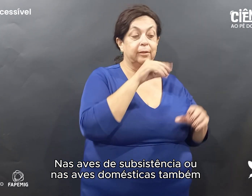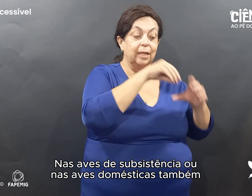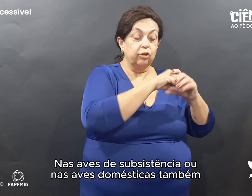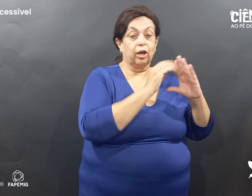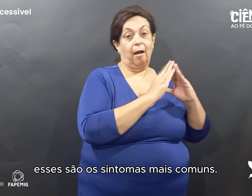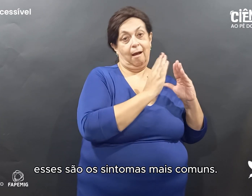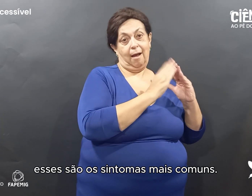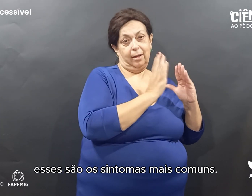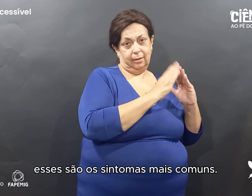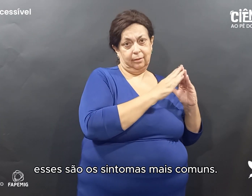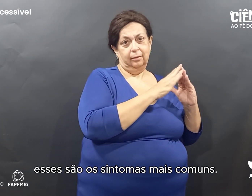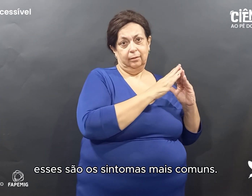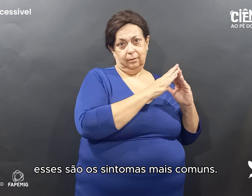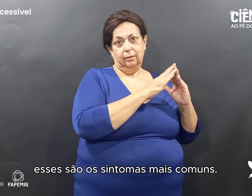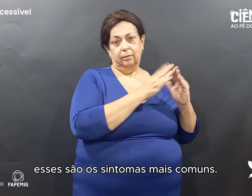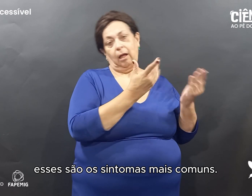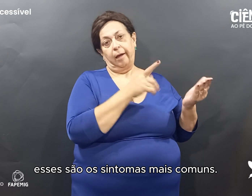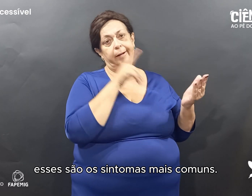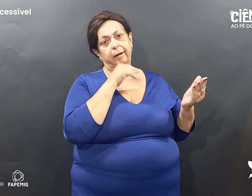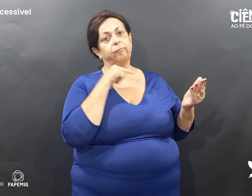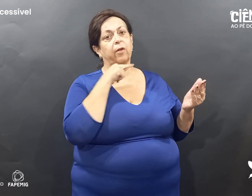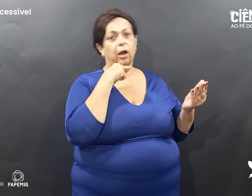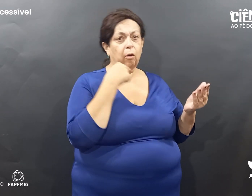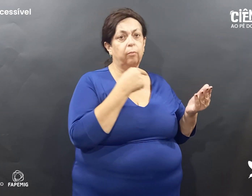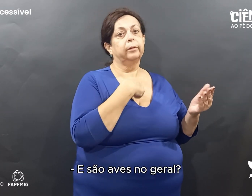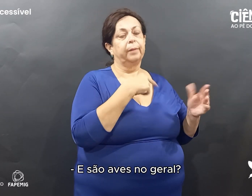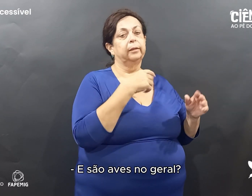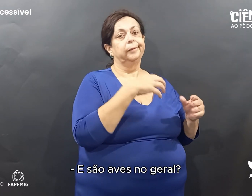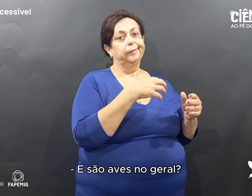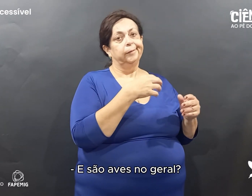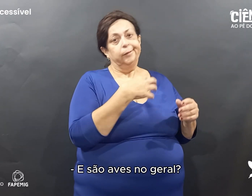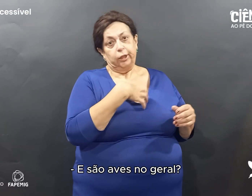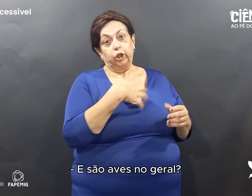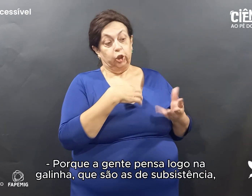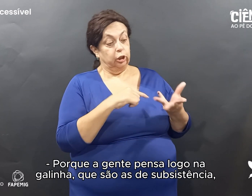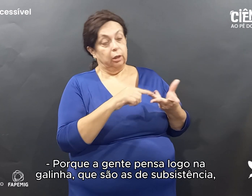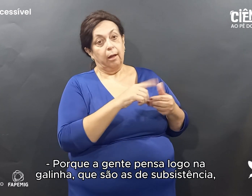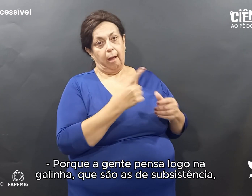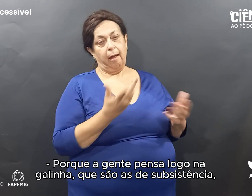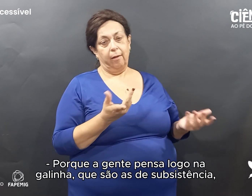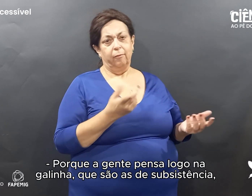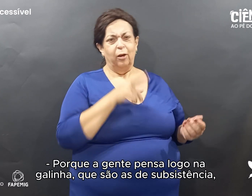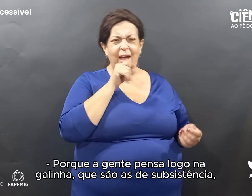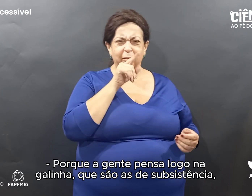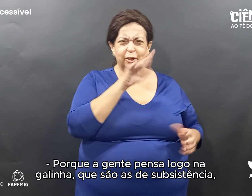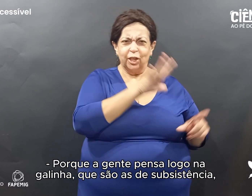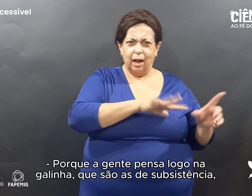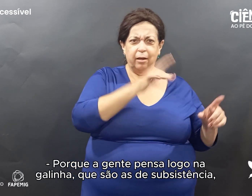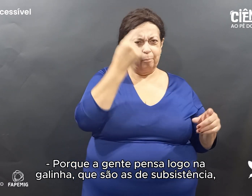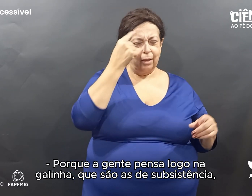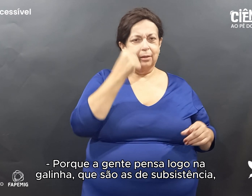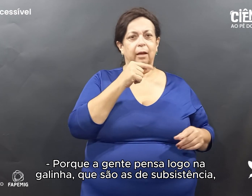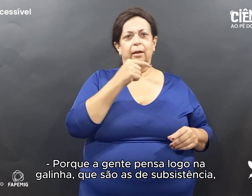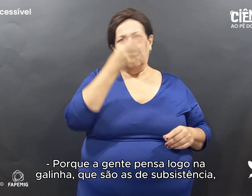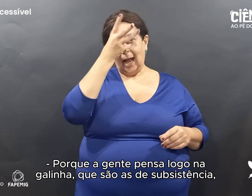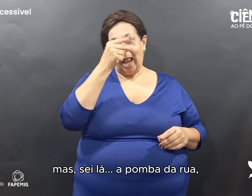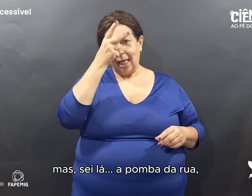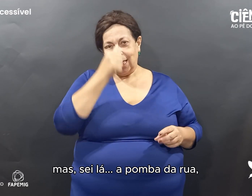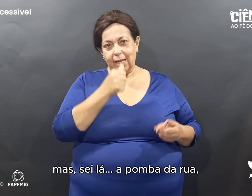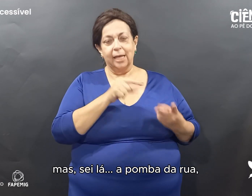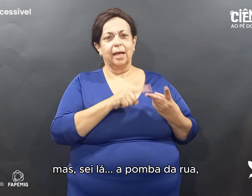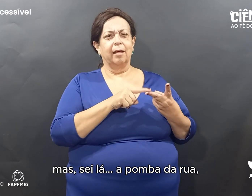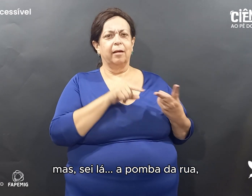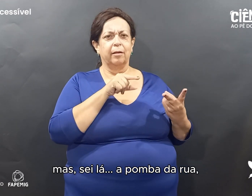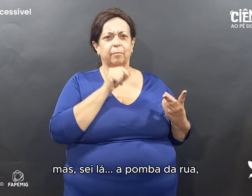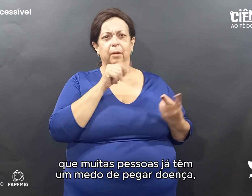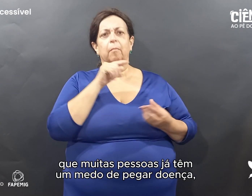domésticas também, esses são os sintomas mais comuns. E são aves no geral, porque a gente pensa logo na galinha, né, que são as de subsistência, mas sei